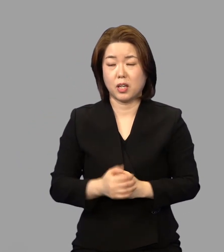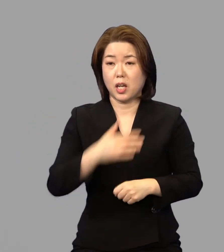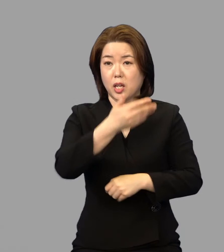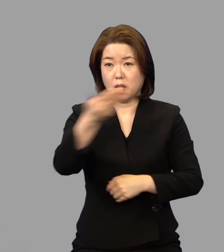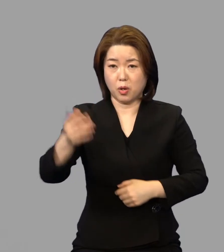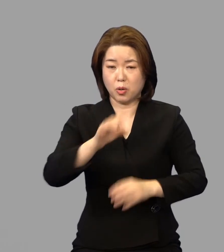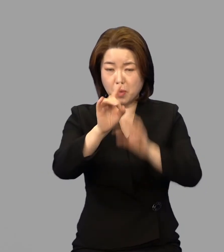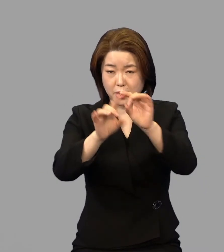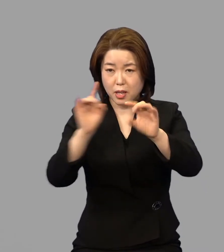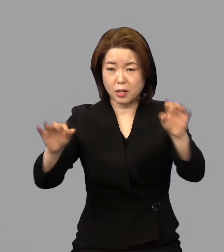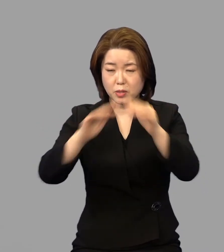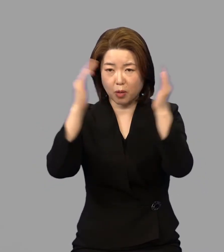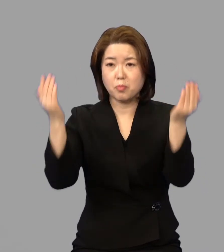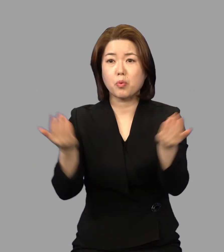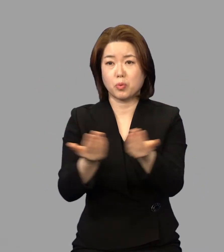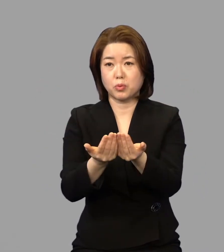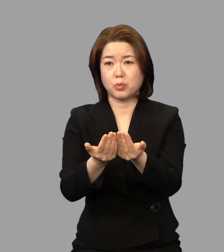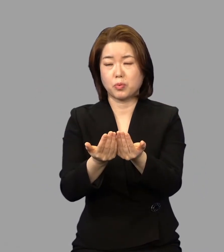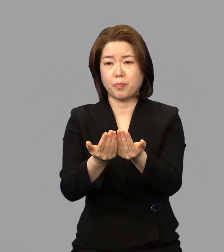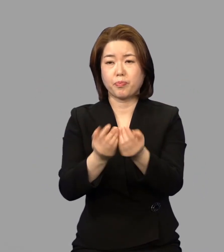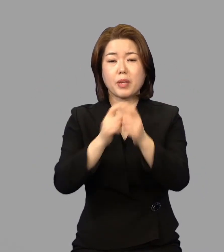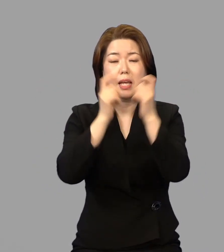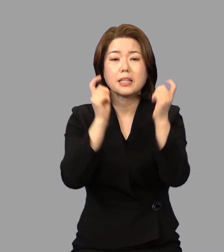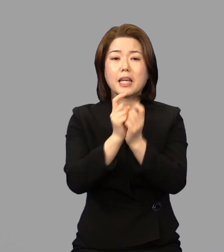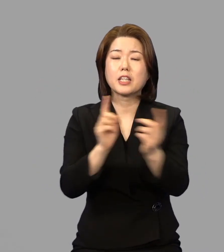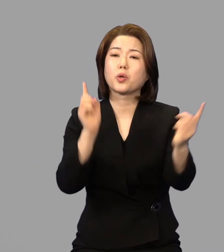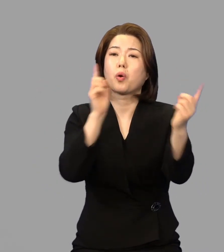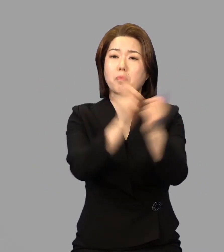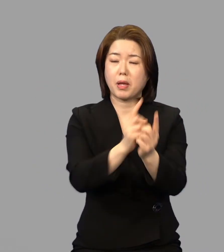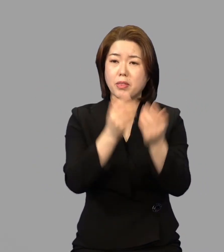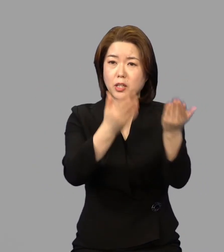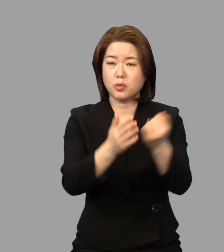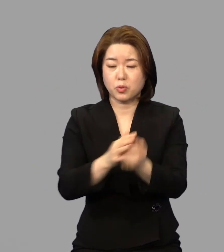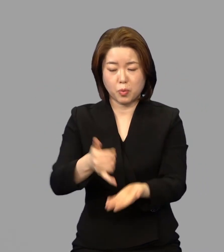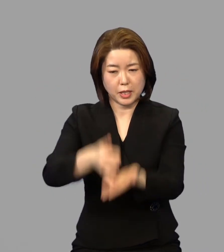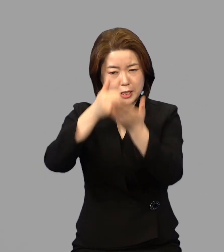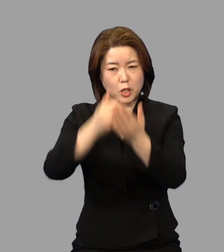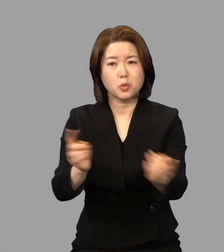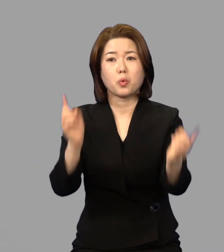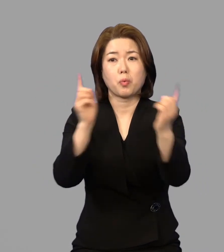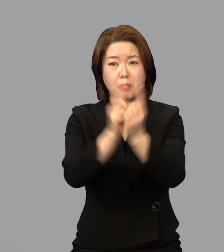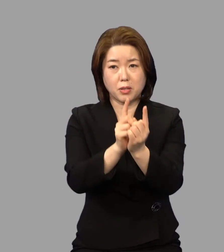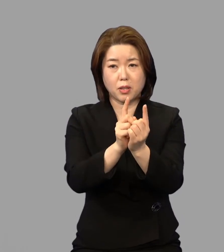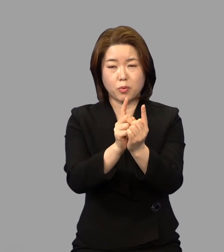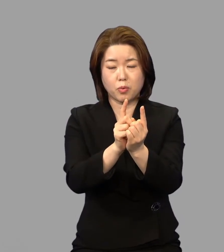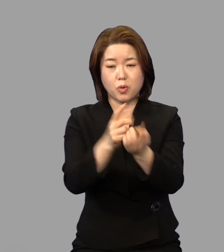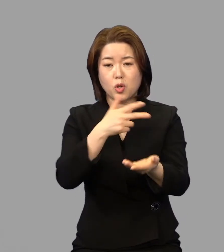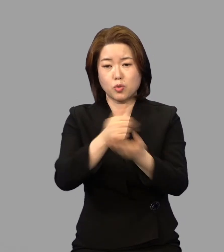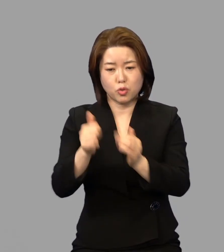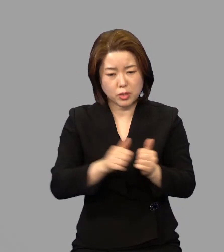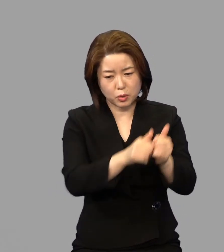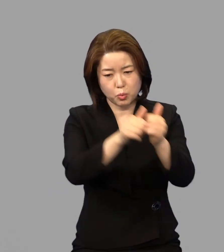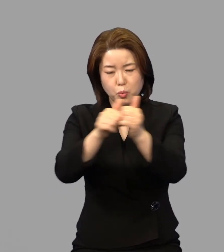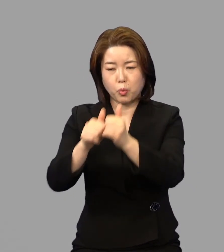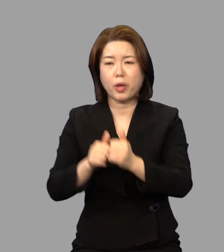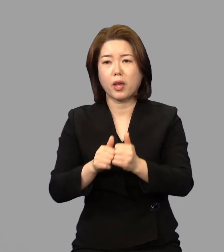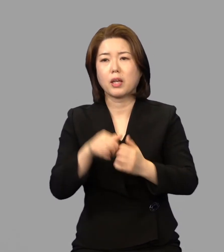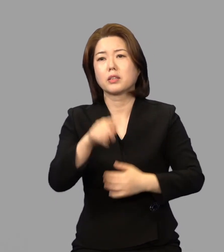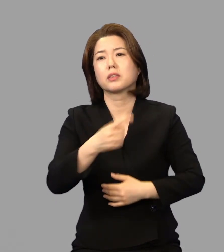사람 한 사람 모두를 개인적으로 만나주시고 인격적으로 만나고 그렇게 주님과 동행하게 하시는